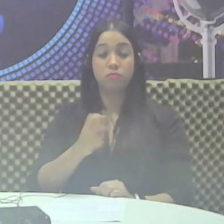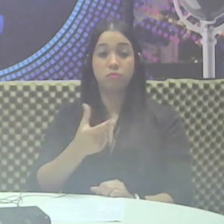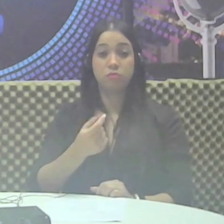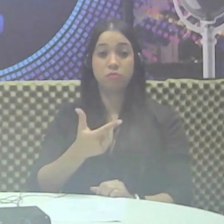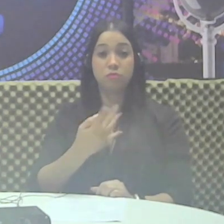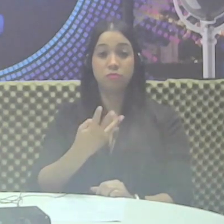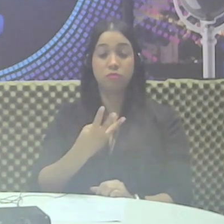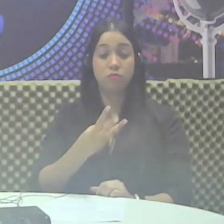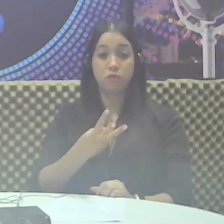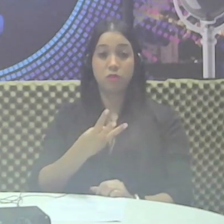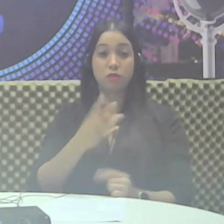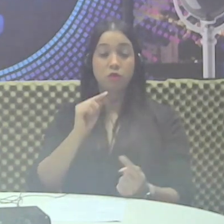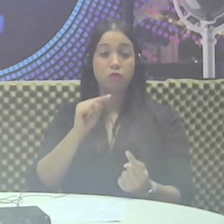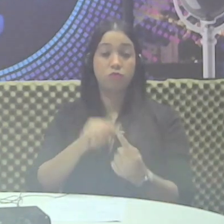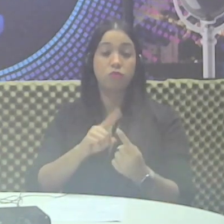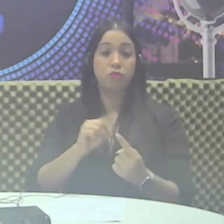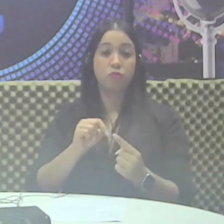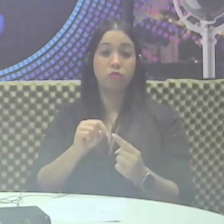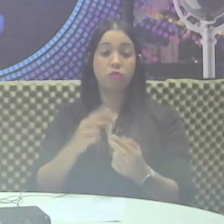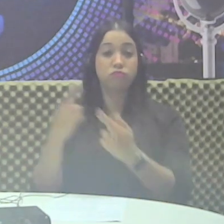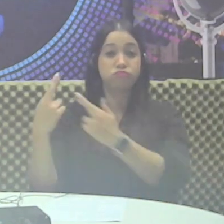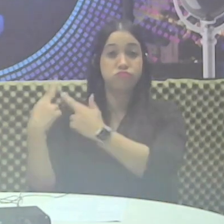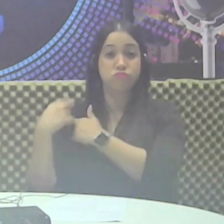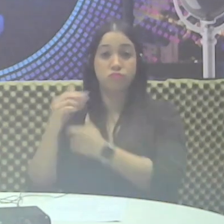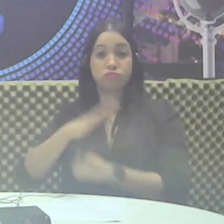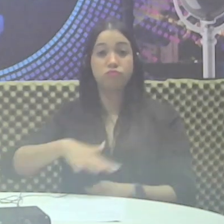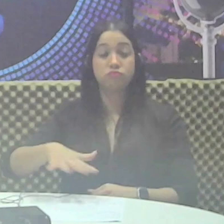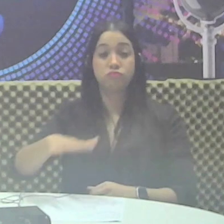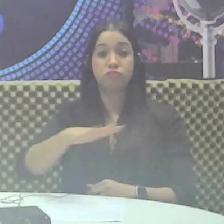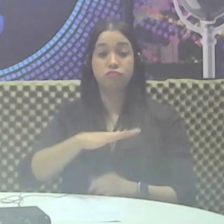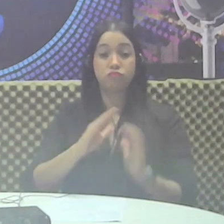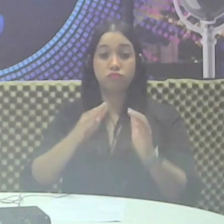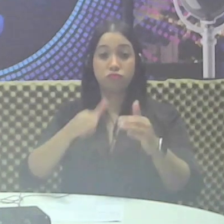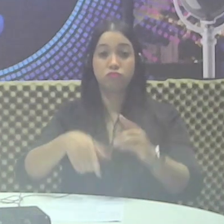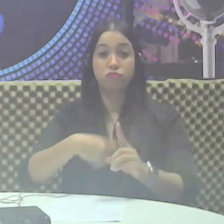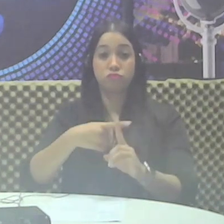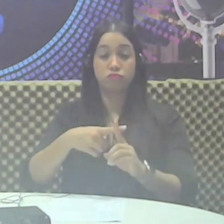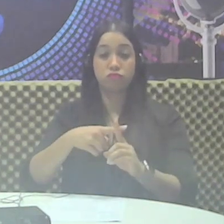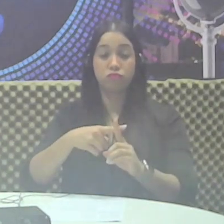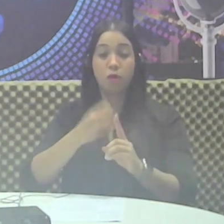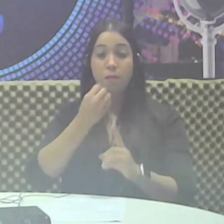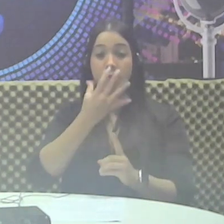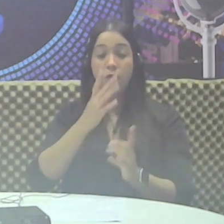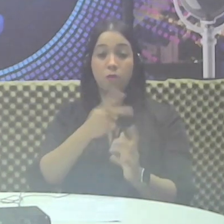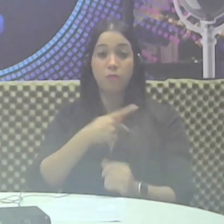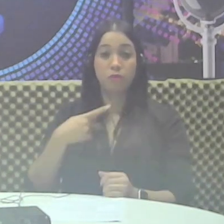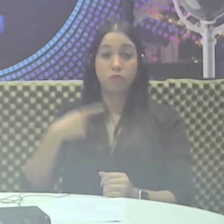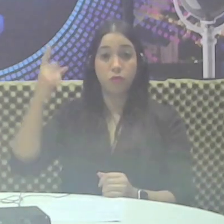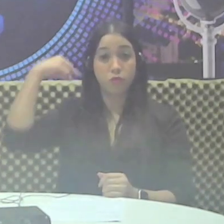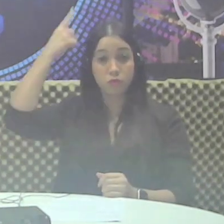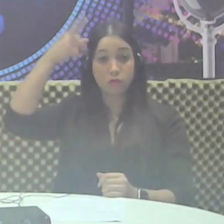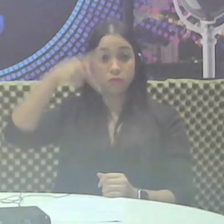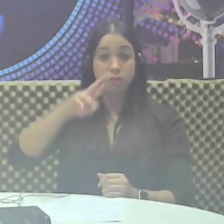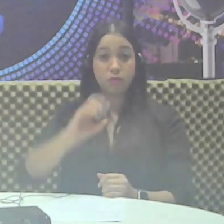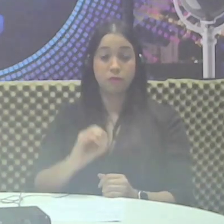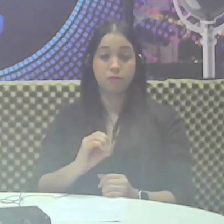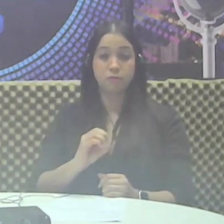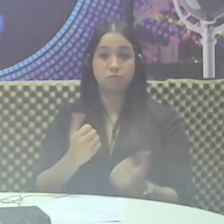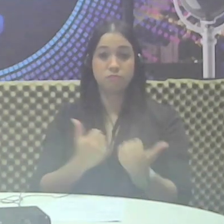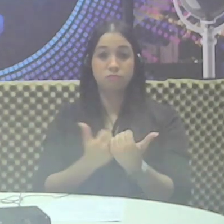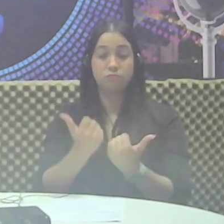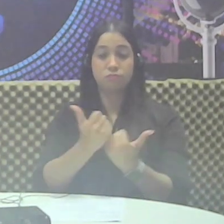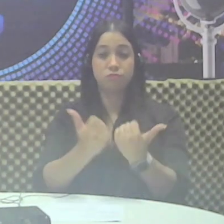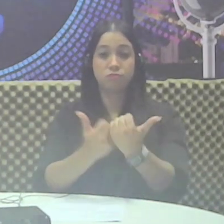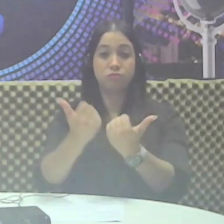que define sobre a responsabilidade por espaços nos cemitérios Campo do Bom Pastor e São Pedro. A sucessão